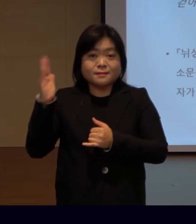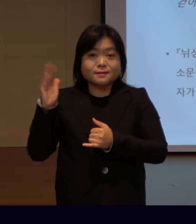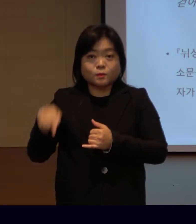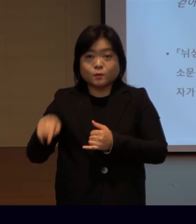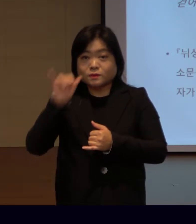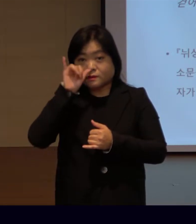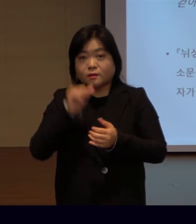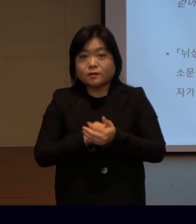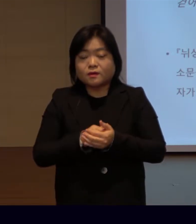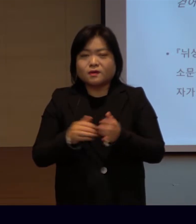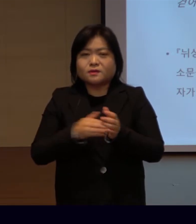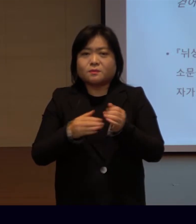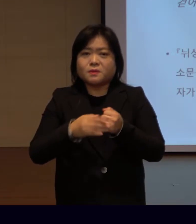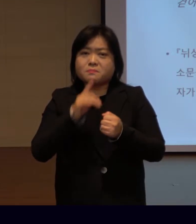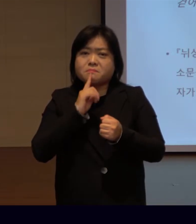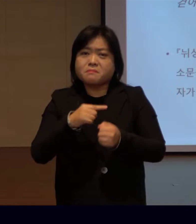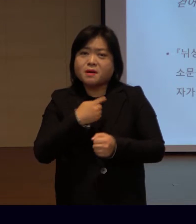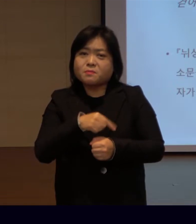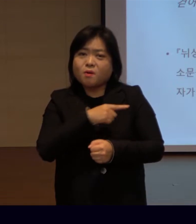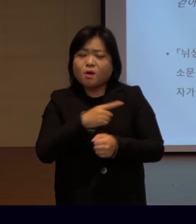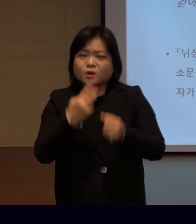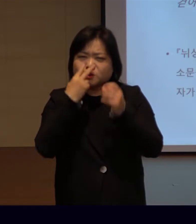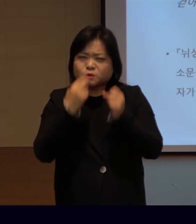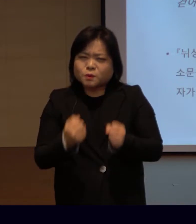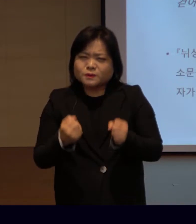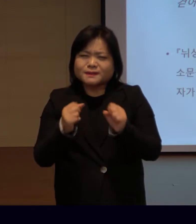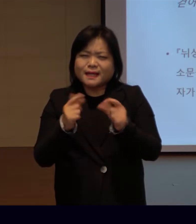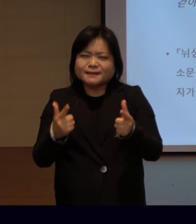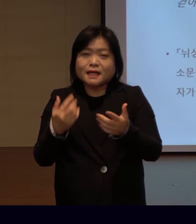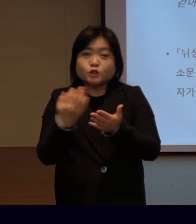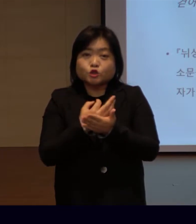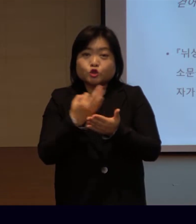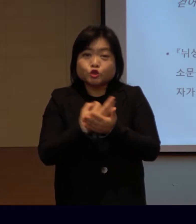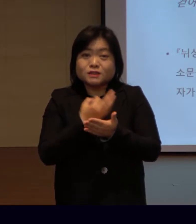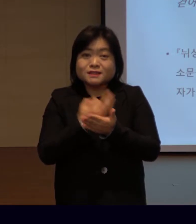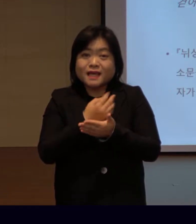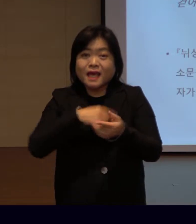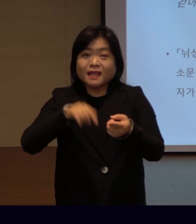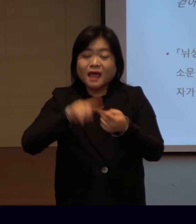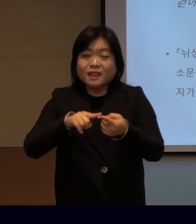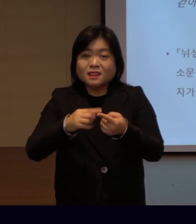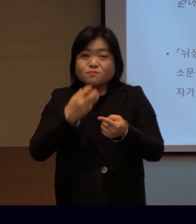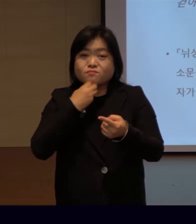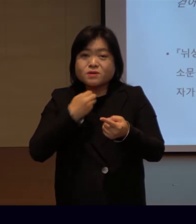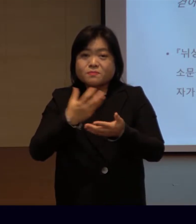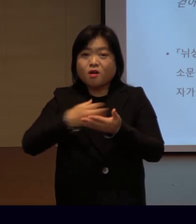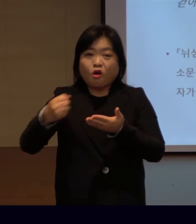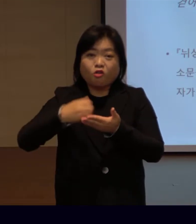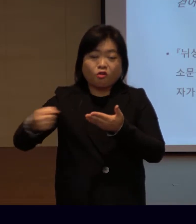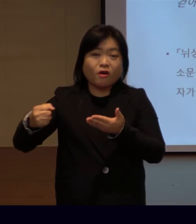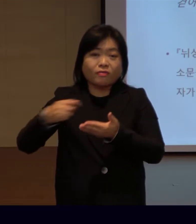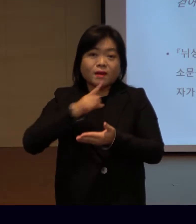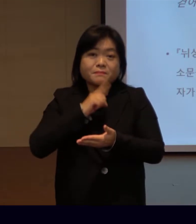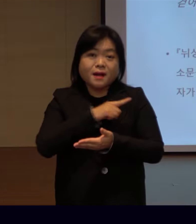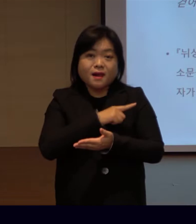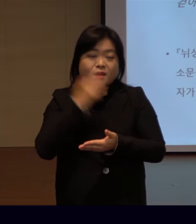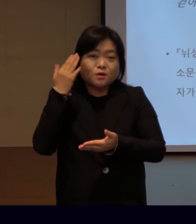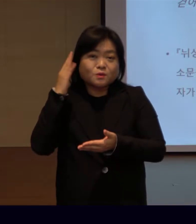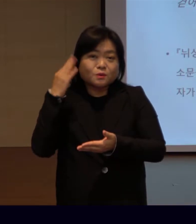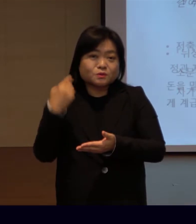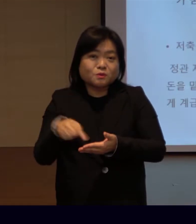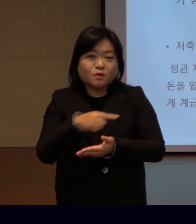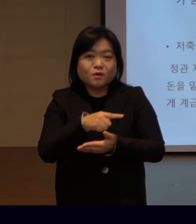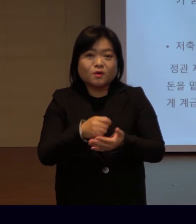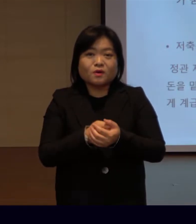저는 이 말이 정말 기가 막힌 것 같아요. 존재하지 않는 수입의 크림을 걷어간다. 이게 정말 무슨 요즘에 특히